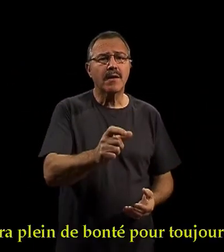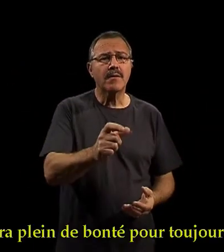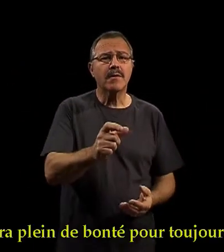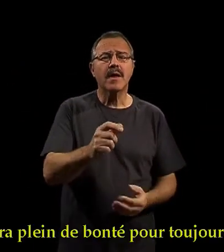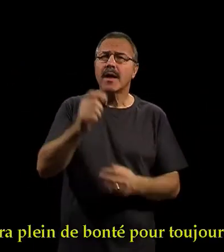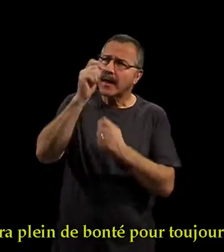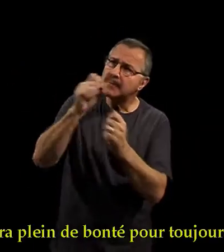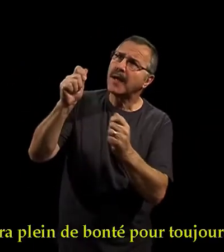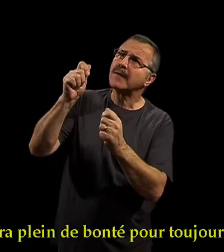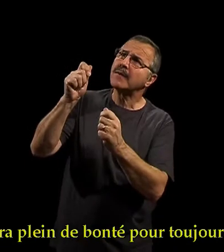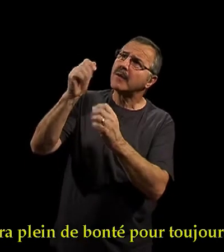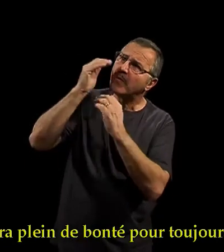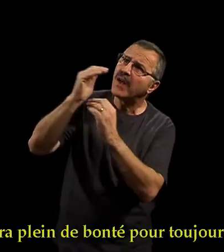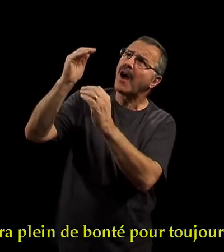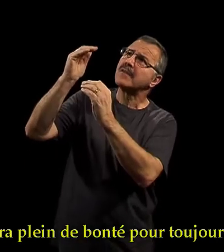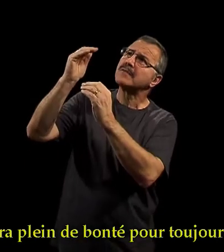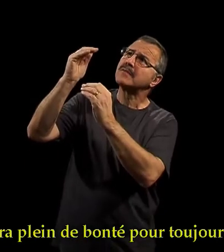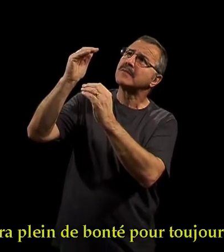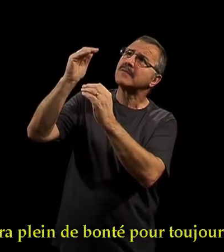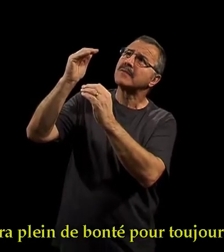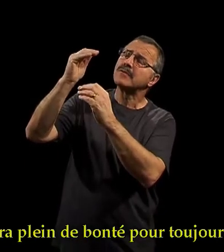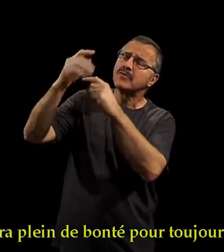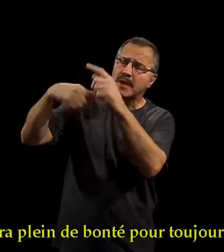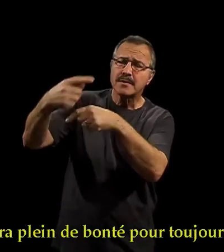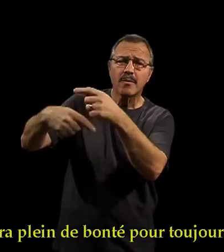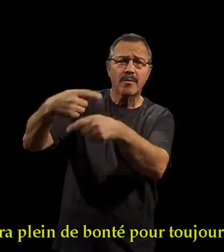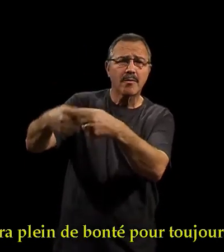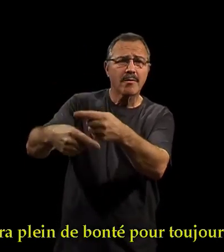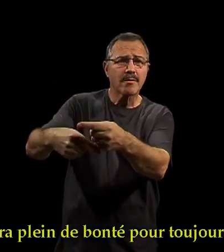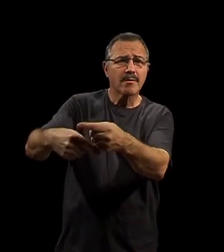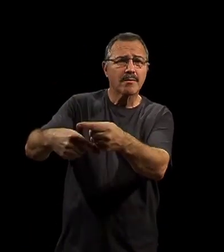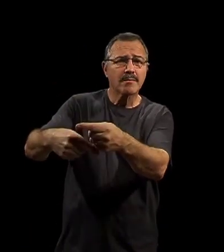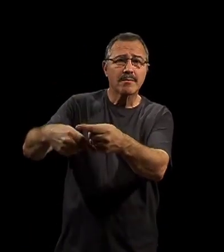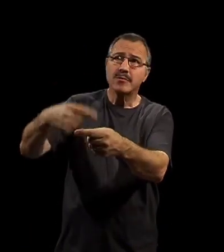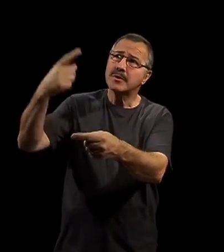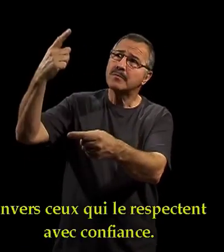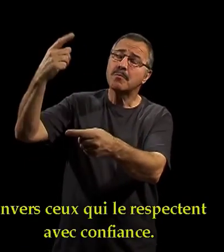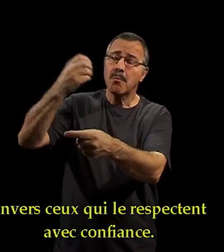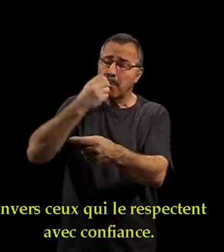Il sera plein de bonté pour toujours envers ceux qui le respectent avec confiance.